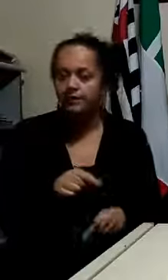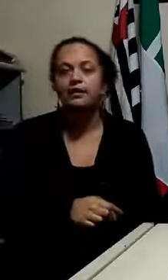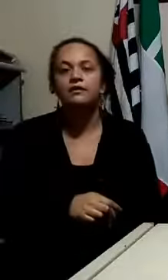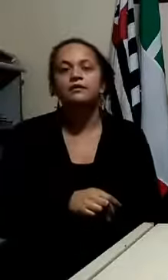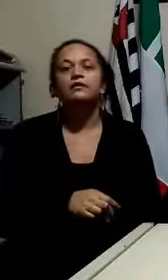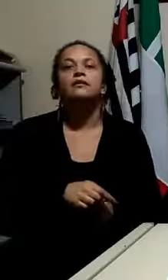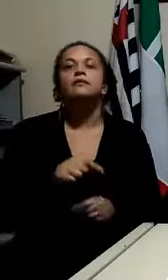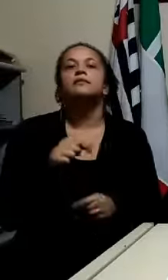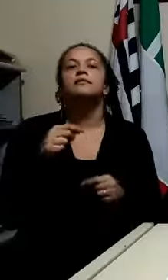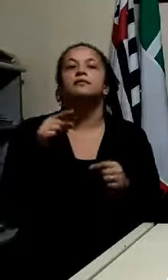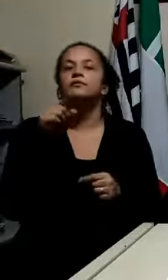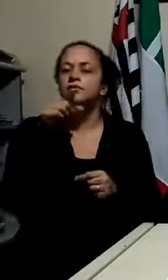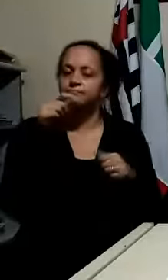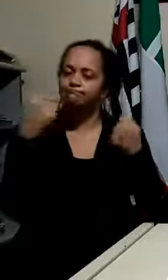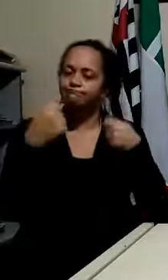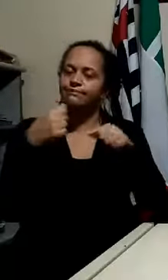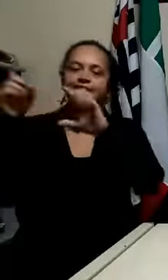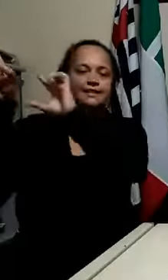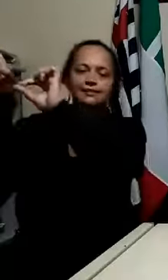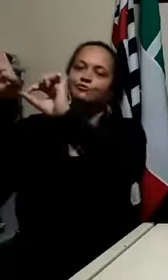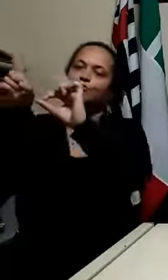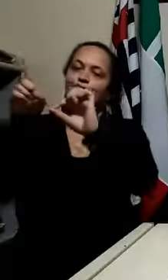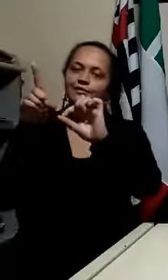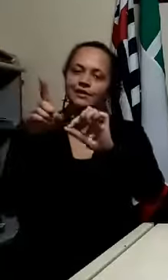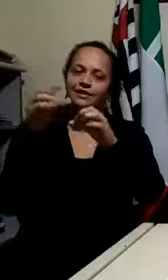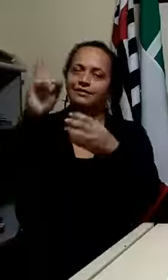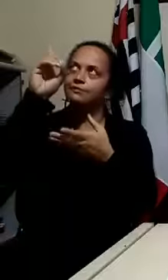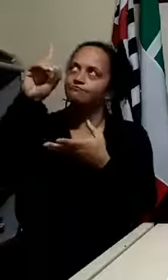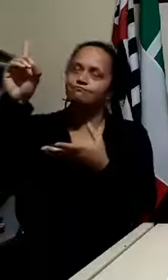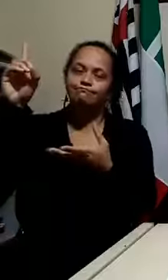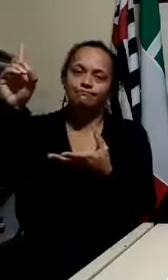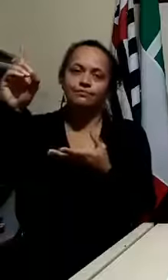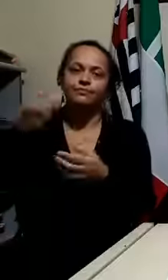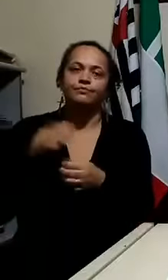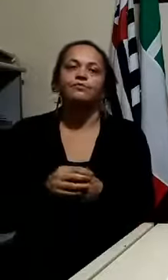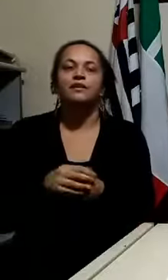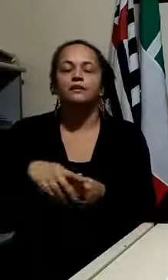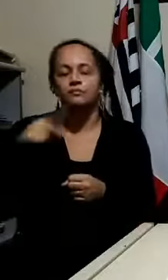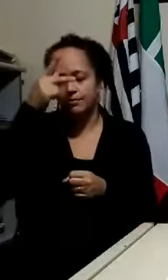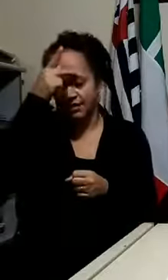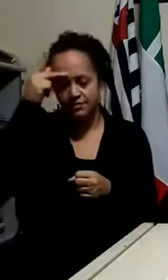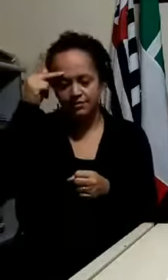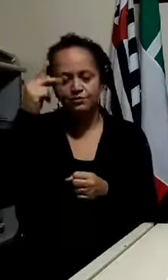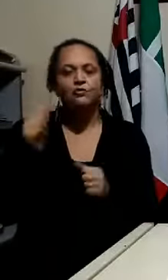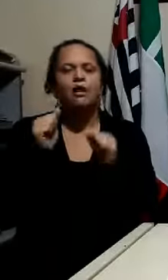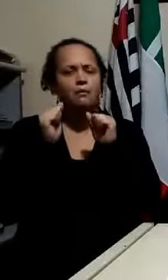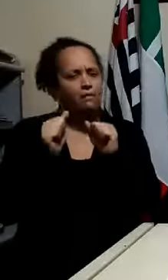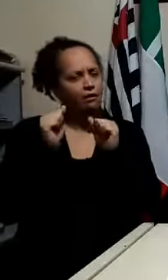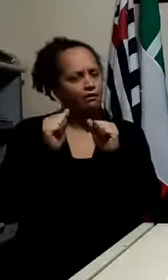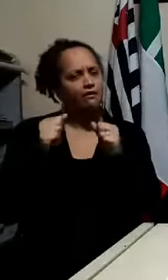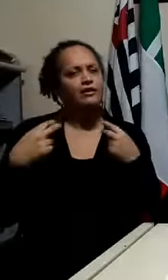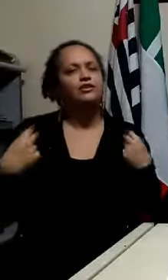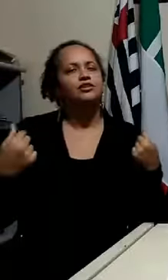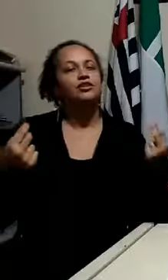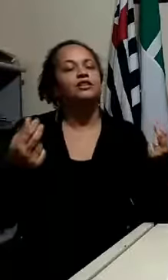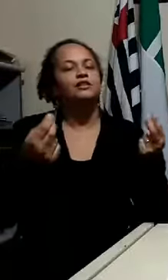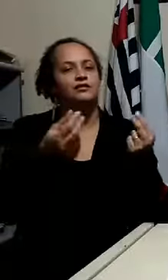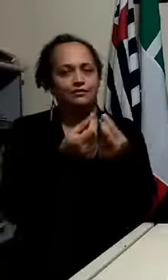origem iníqua façamos amigos eternos. Você pode ser uma pessoa próspera, bem-sucedida. O que não pode